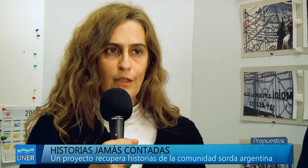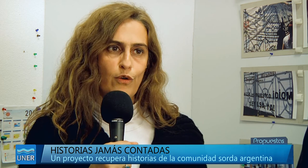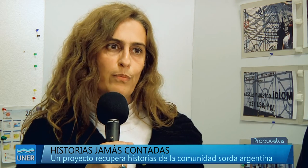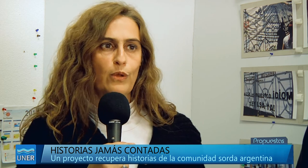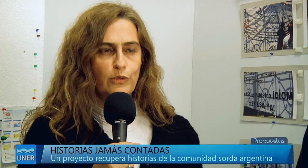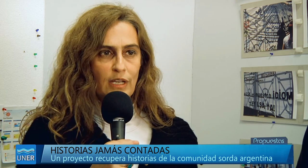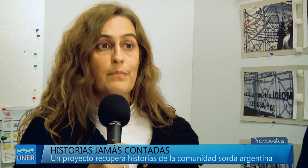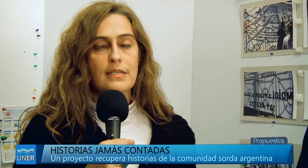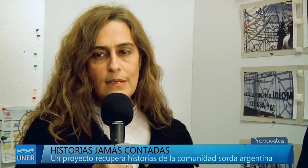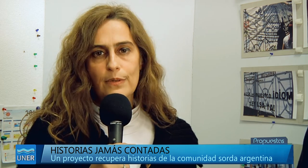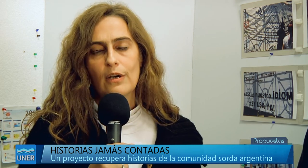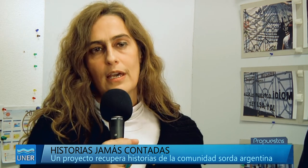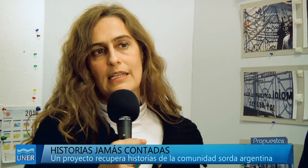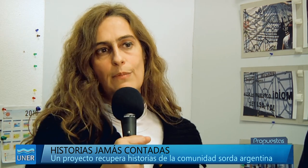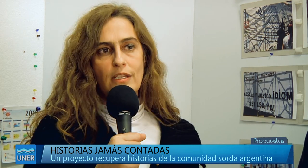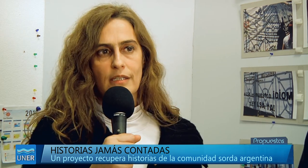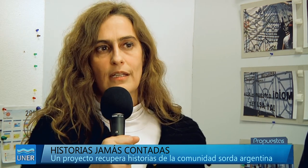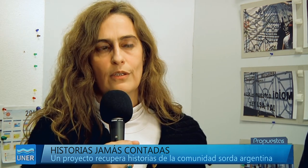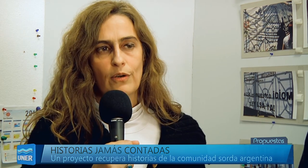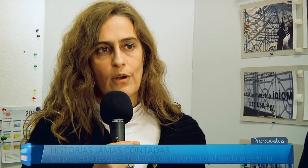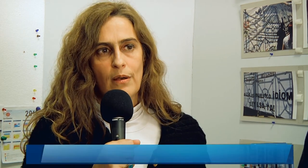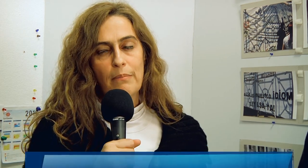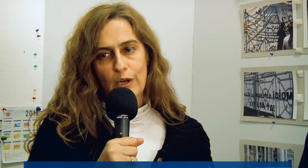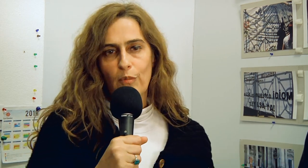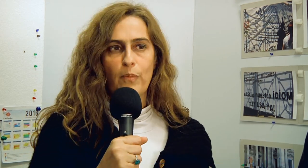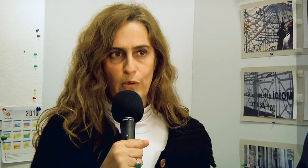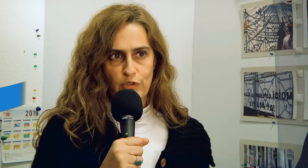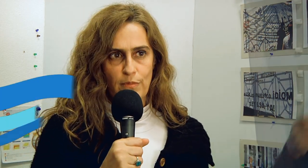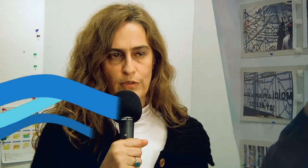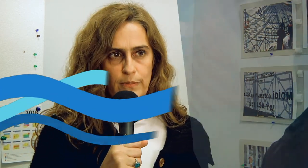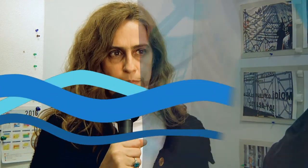de estos 2 productos que en principio estamos intentando ver cómo los producimos.